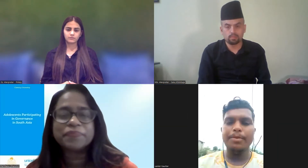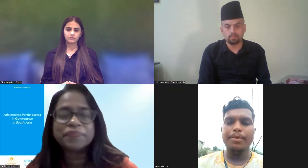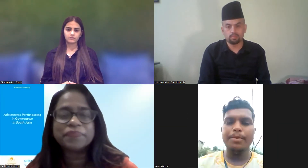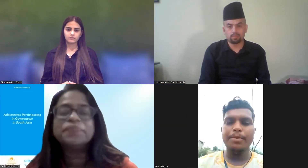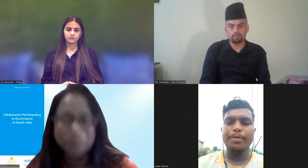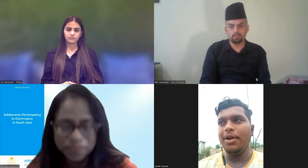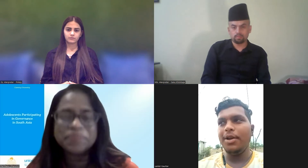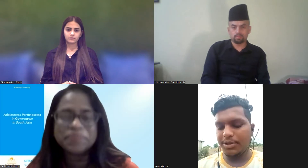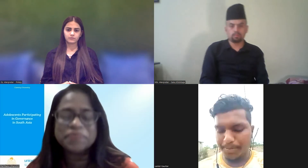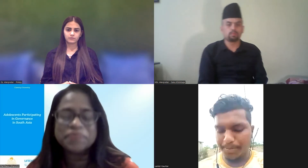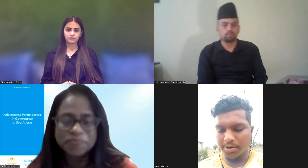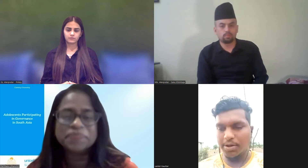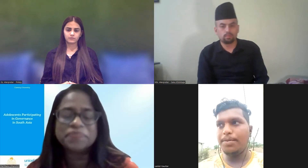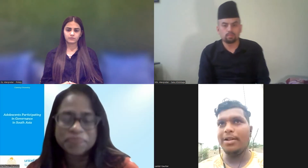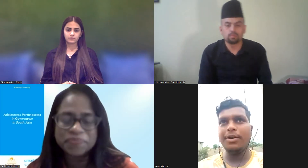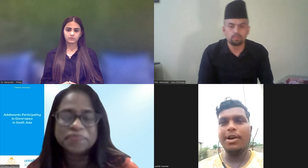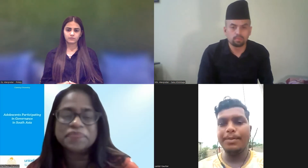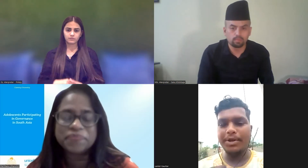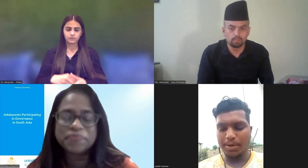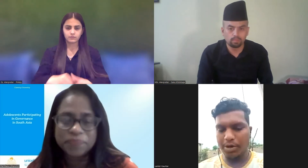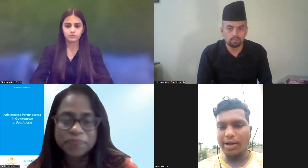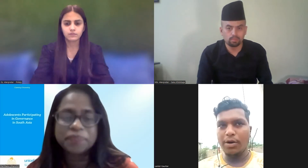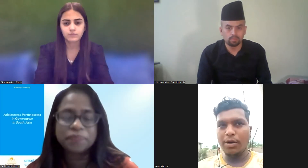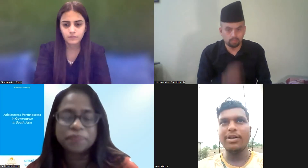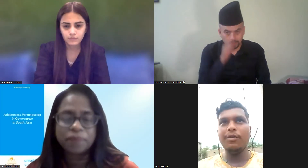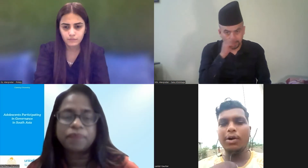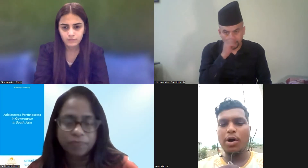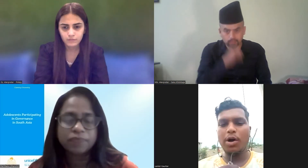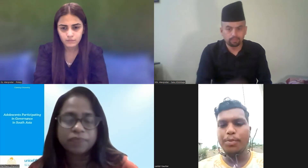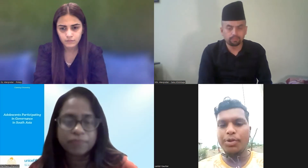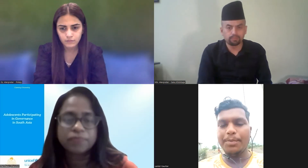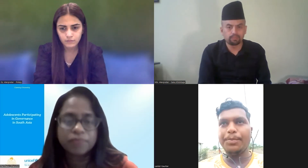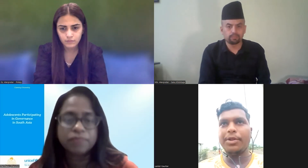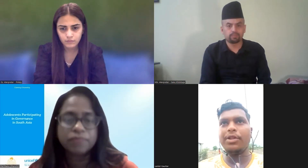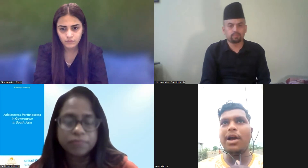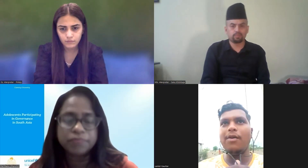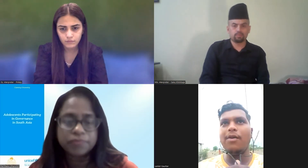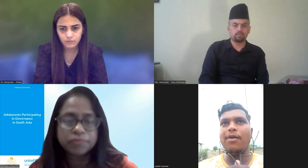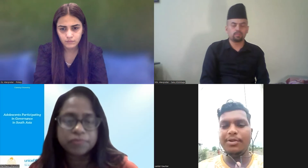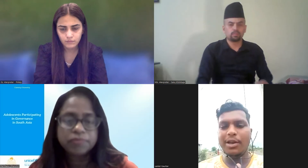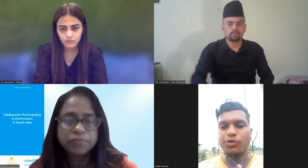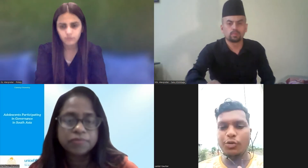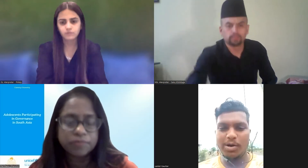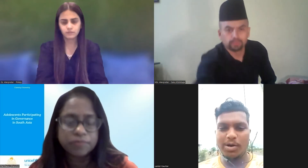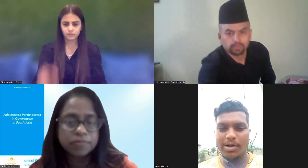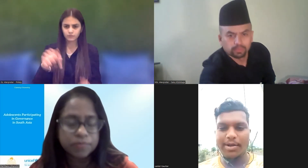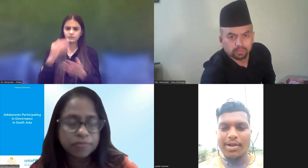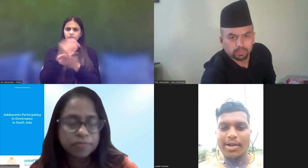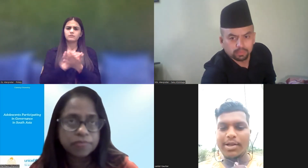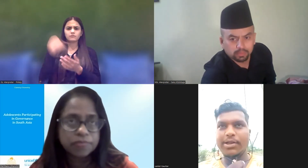मॅम हे जे आपण जे बालस्नेही ग्रामपंचायत हा प्रोजेक्ट चालवत आहोत, हा प्रोजेक्ट आपण प्रत्येक गावामध्ये आपण चालवू शकतो